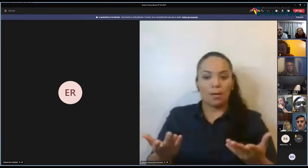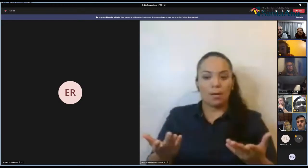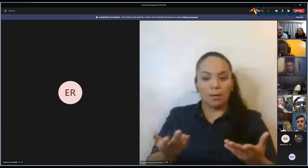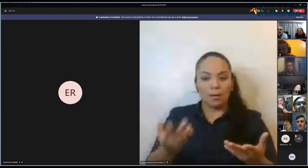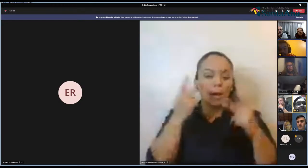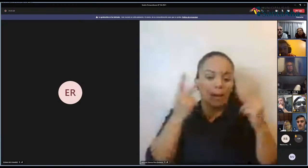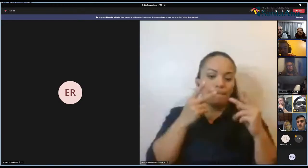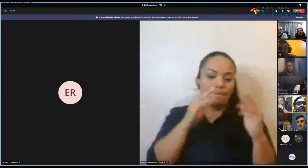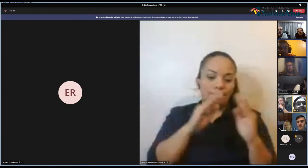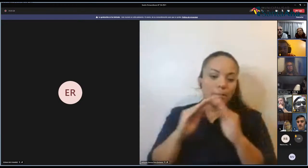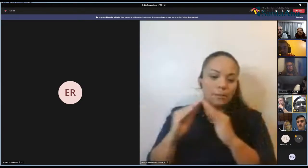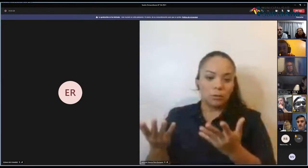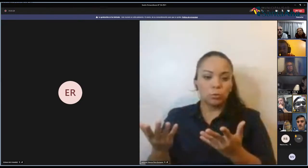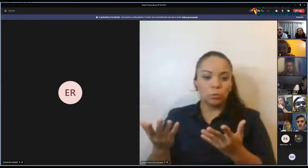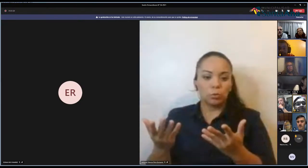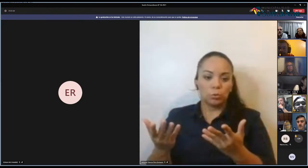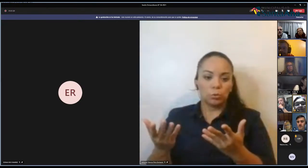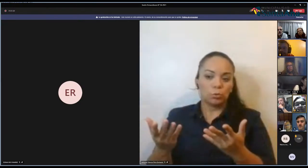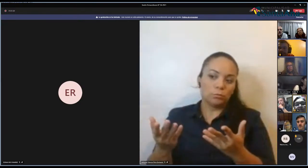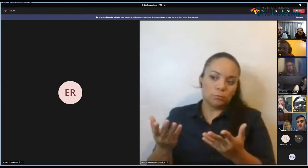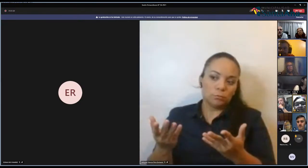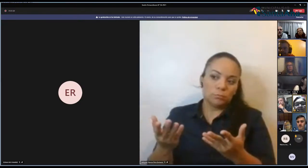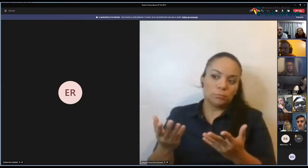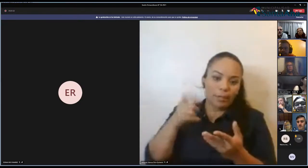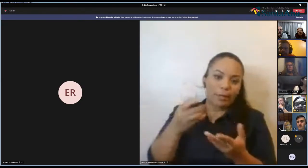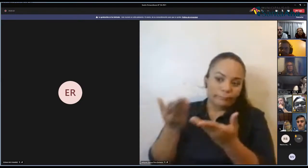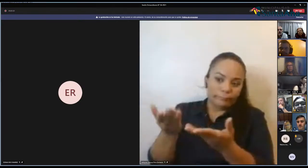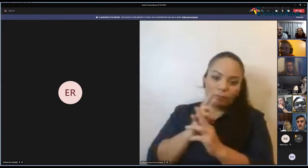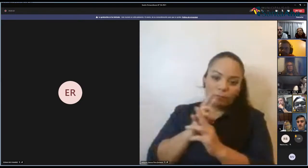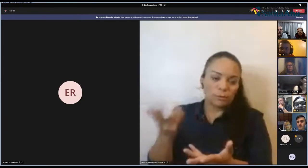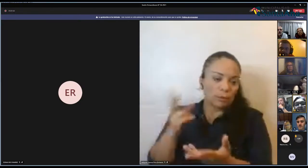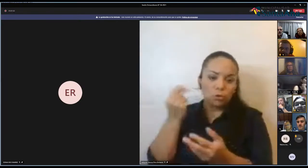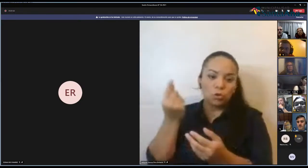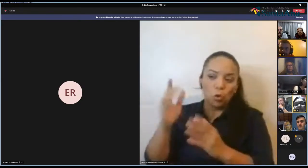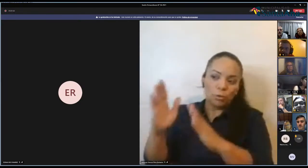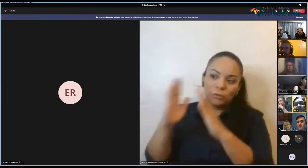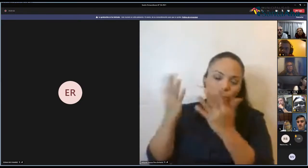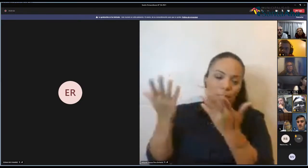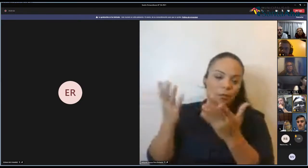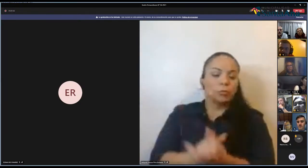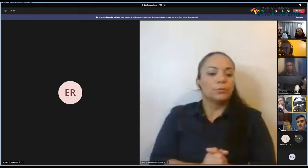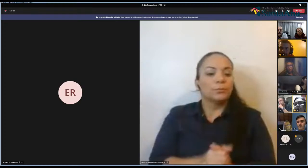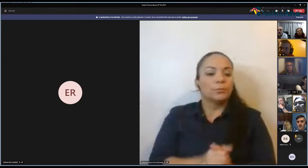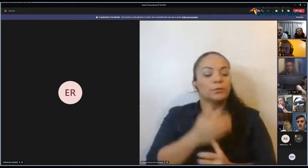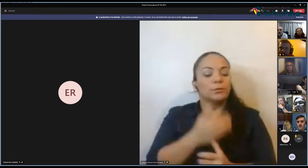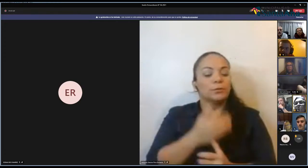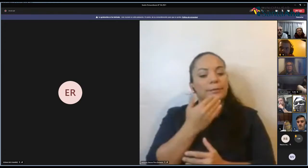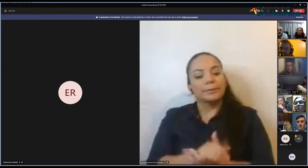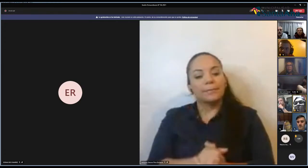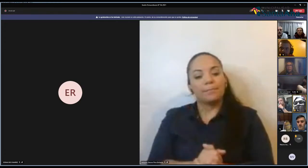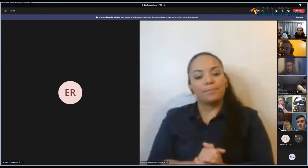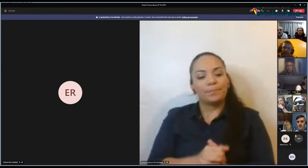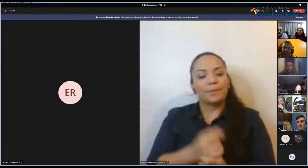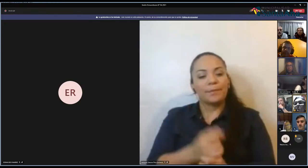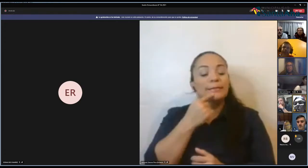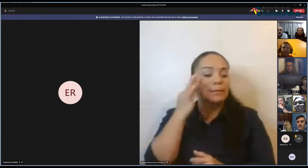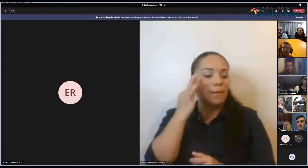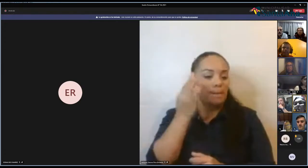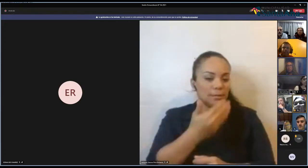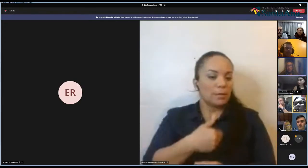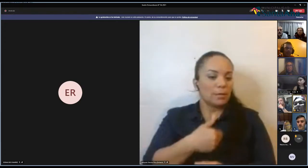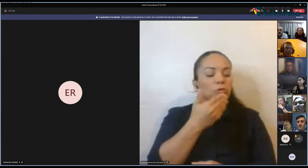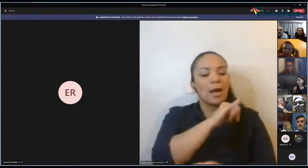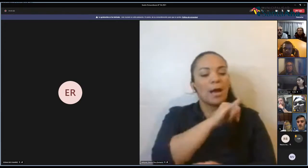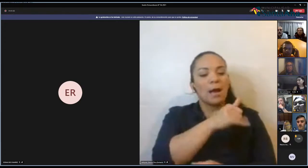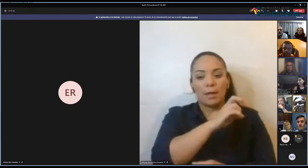de escucharlos merecen respuestas muchas gracias muchas gracias con javier me está solicitando la